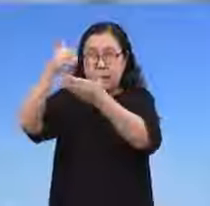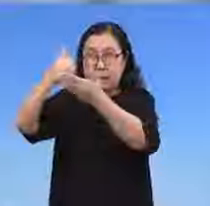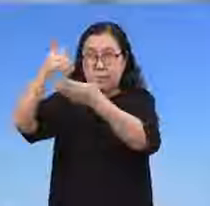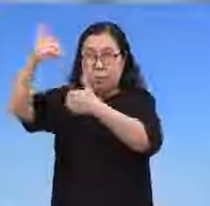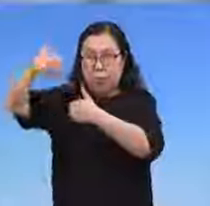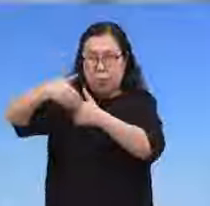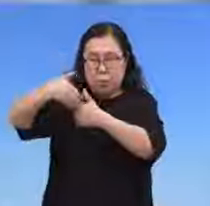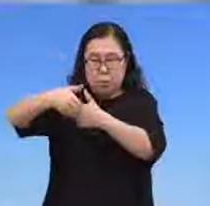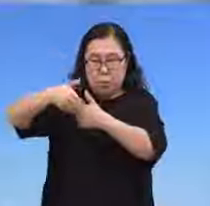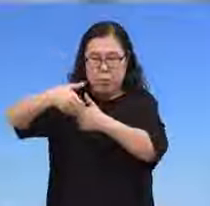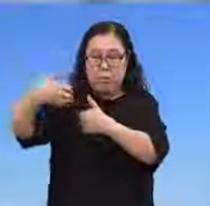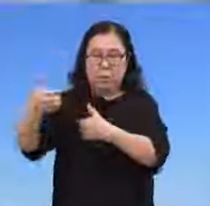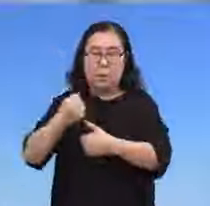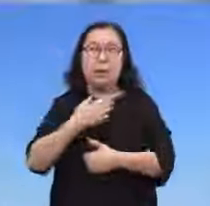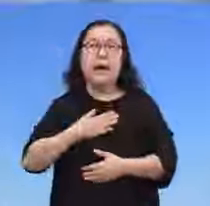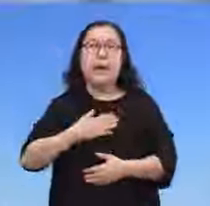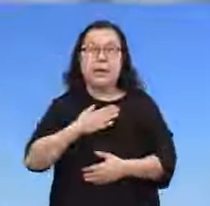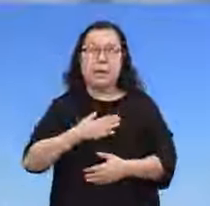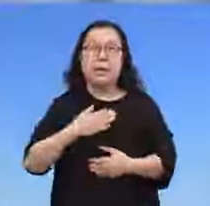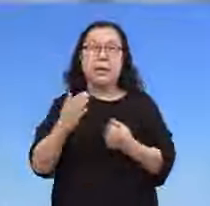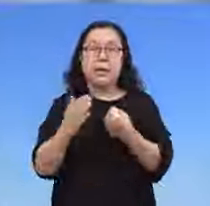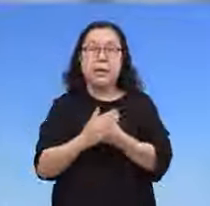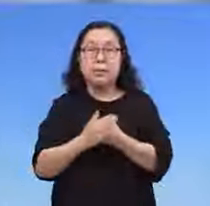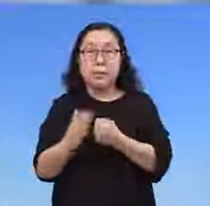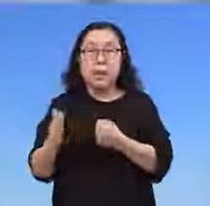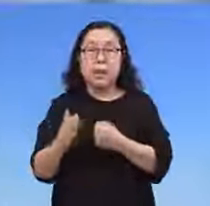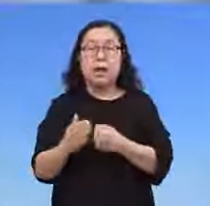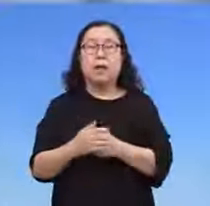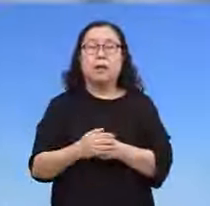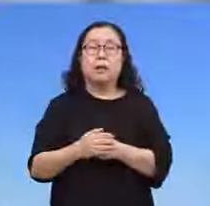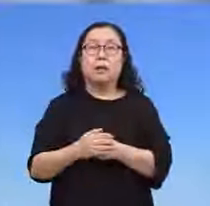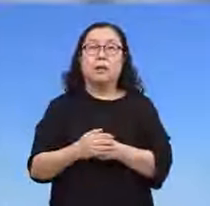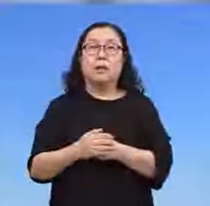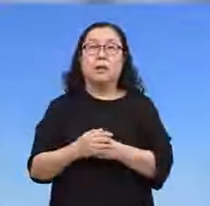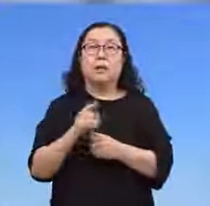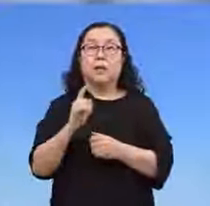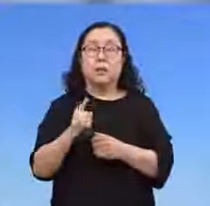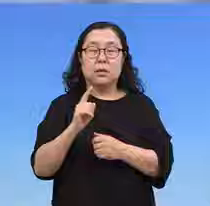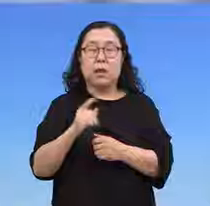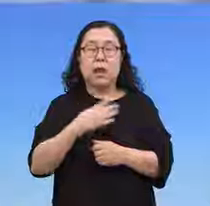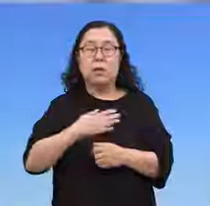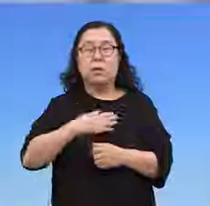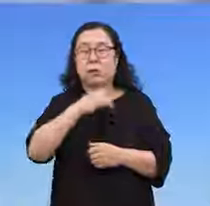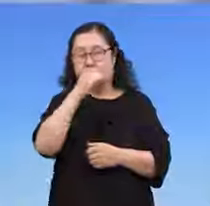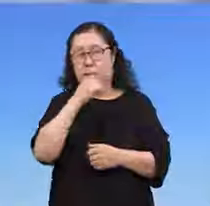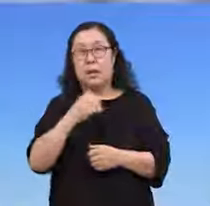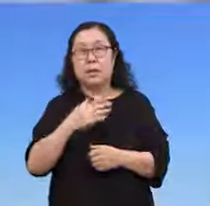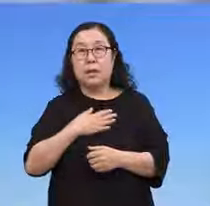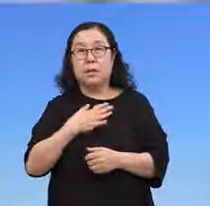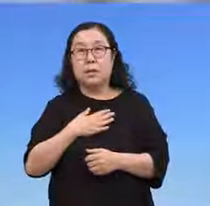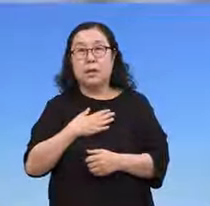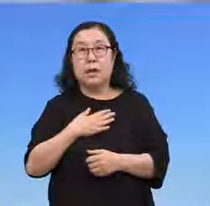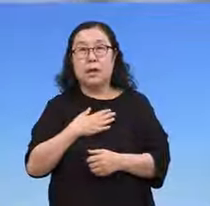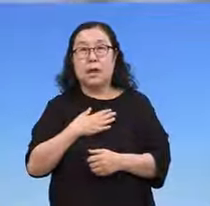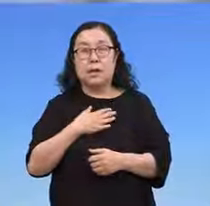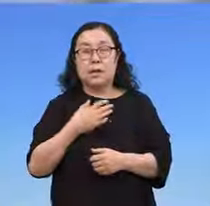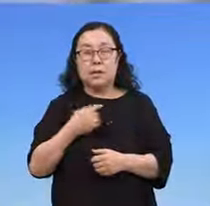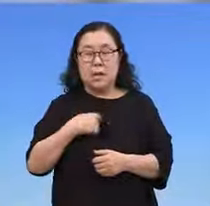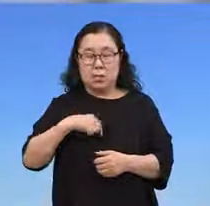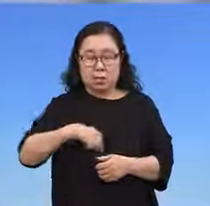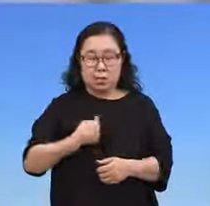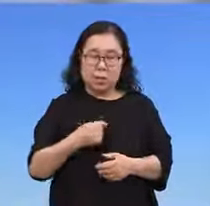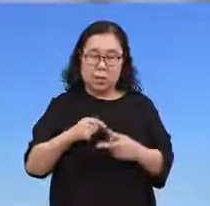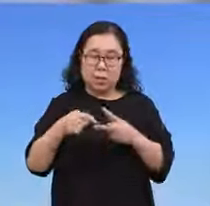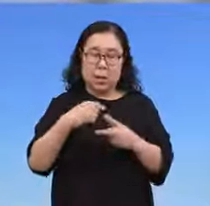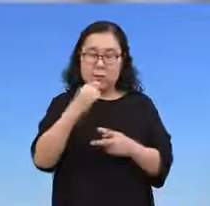공급된다는 걸 너무나 잘 알고 있었기 때문에 이런 부탁을 하는 거 아닙니까? 이것과 관련해서 저도요, 제 자신이 이해가 안 되는 불가사의한 게